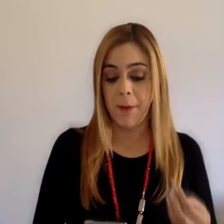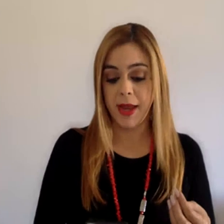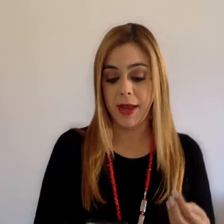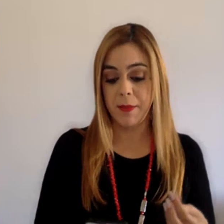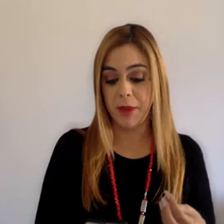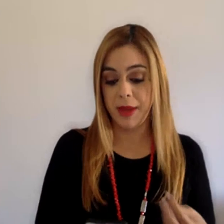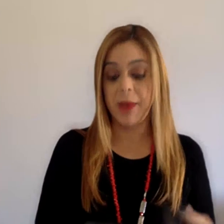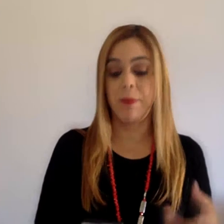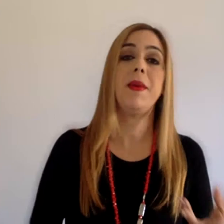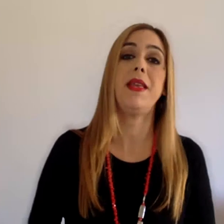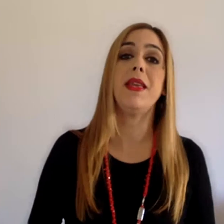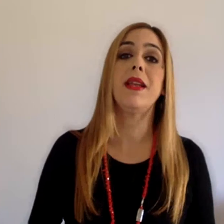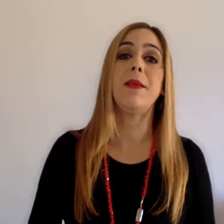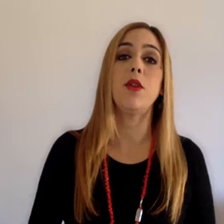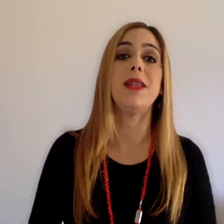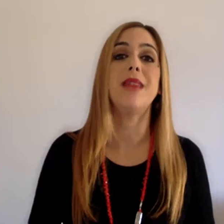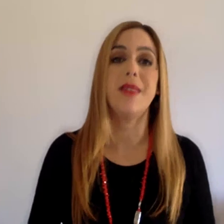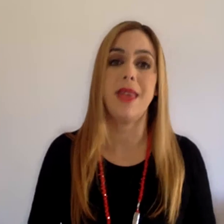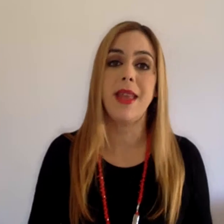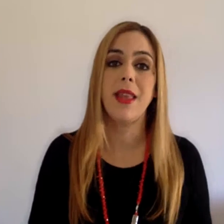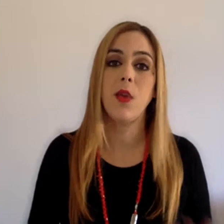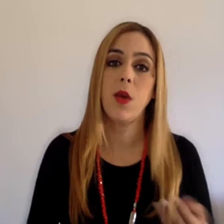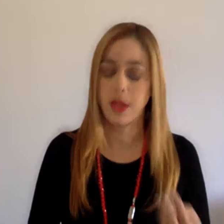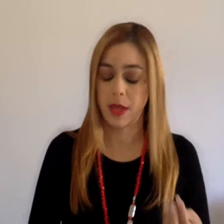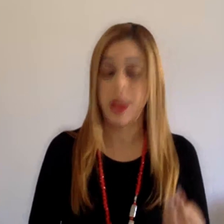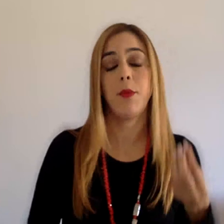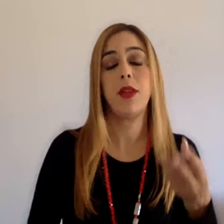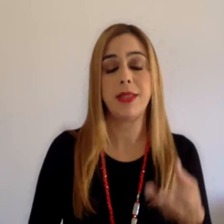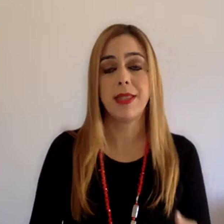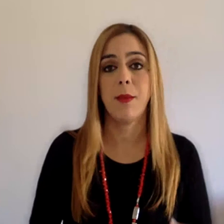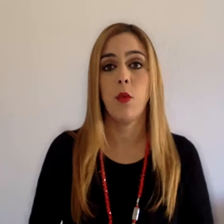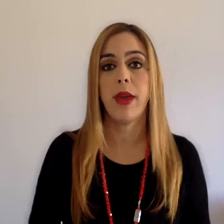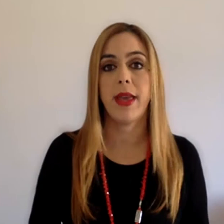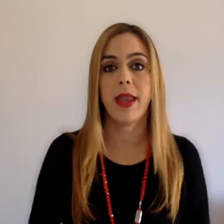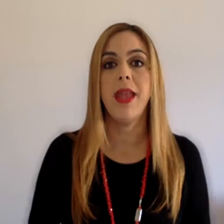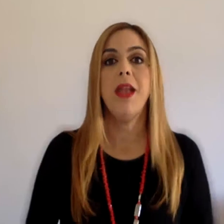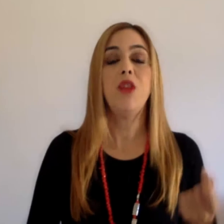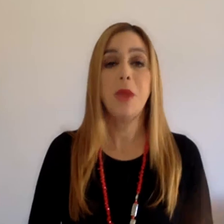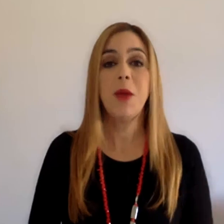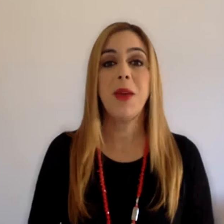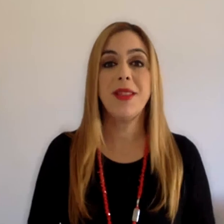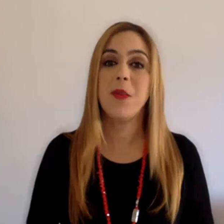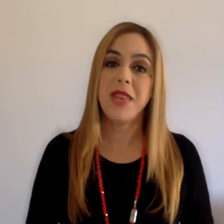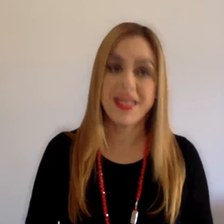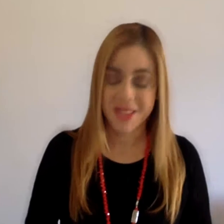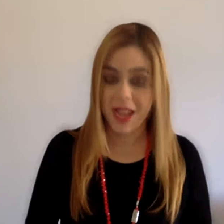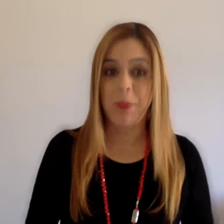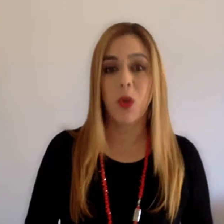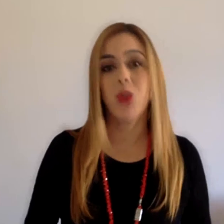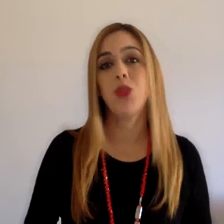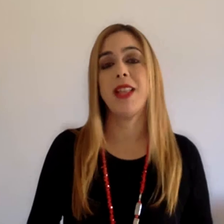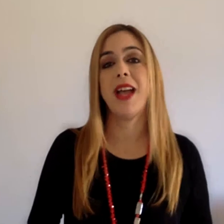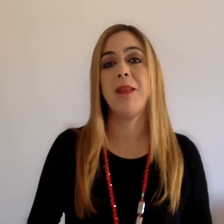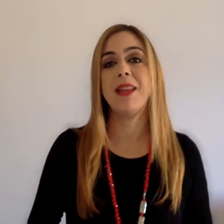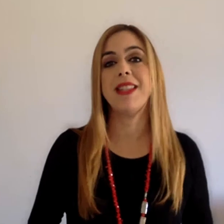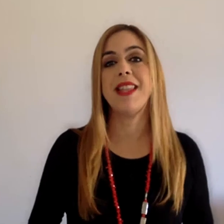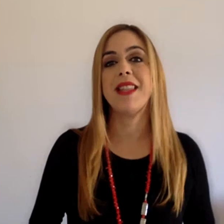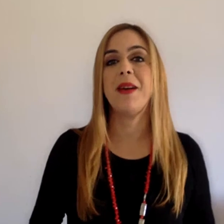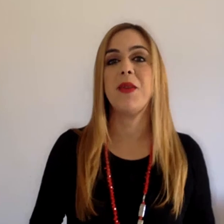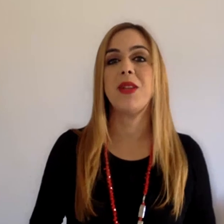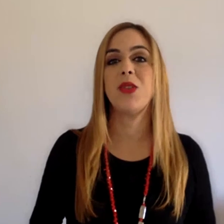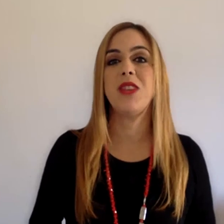para prevenir la violencia de género y la violencia hacia la mujer yo me encuentro vía skype con su set